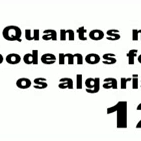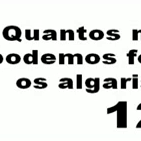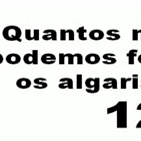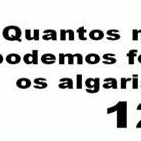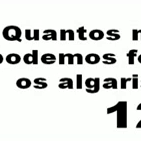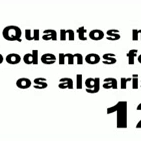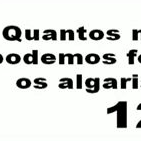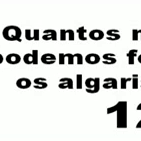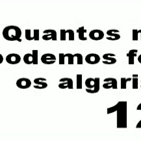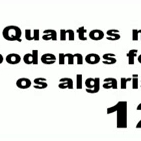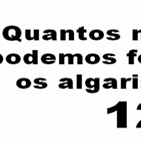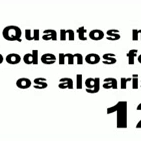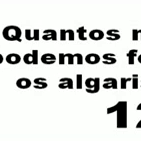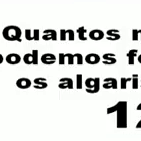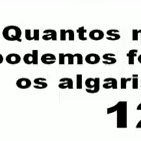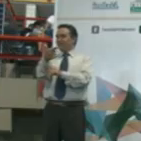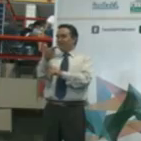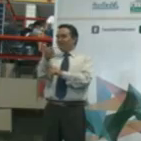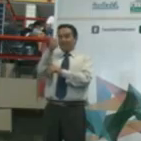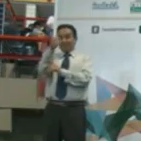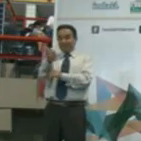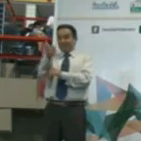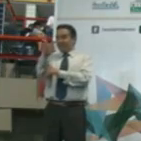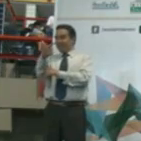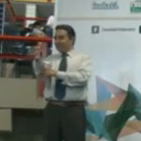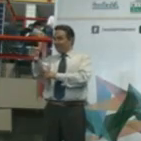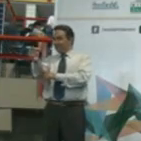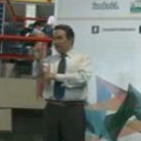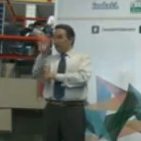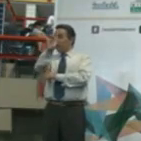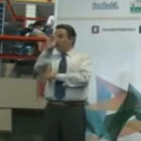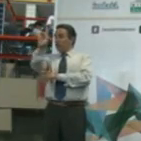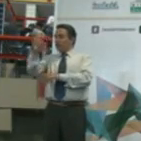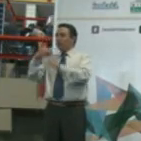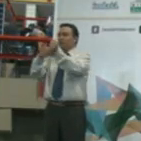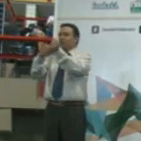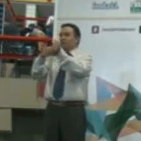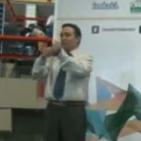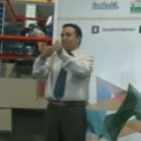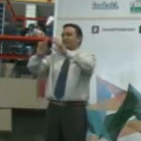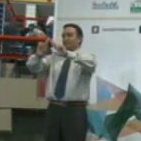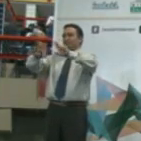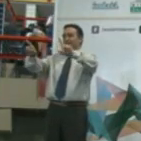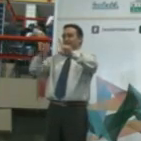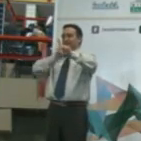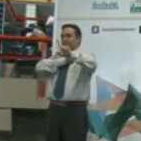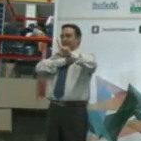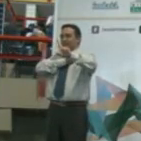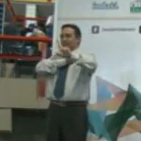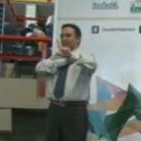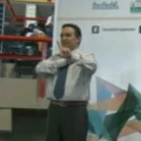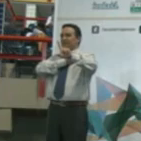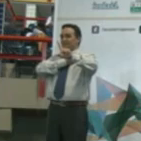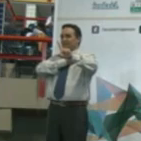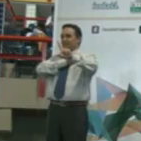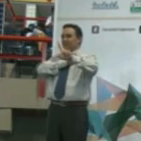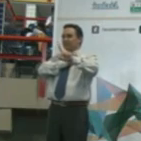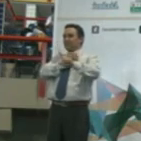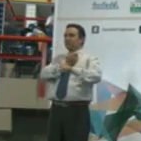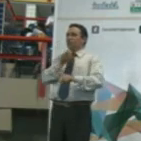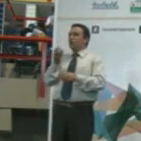organizar? 120 pessoas. Cada pessoa vai receber uma senha diferente. Essas senhas vão